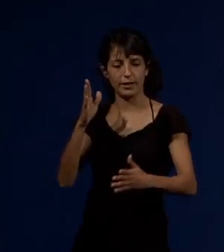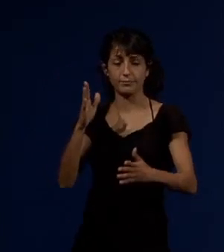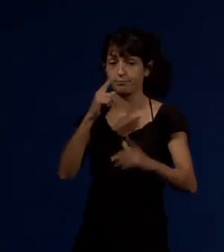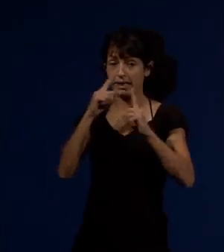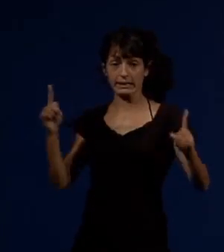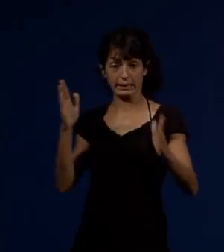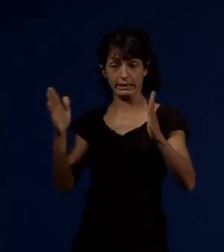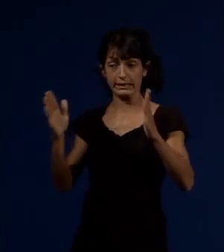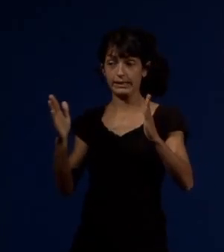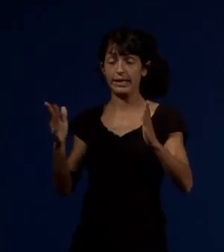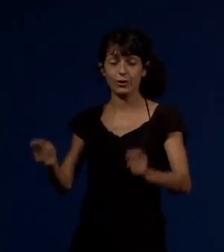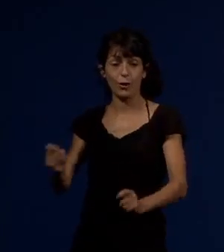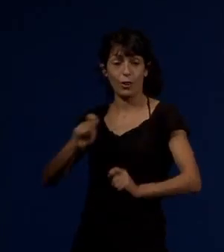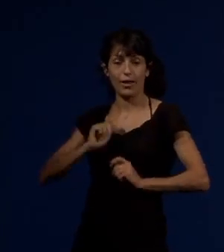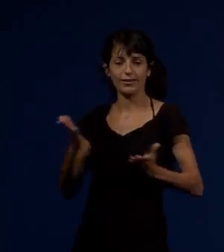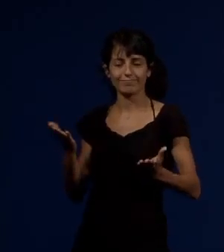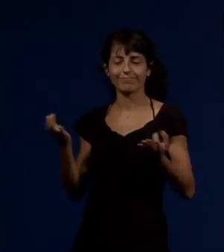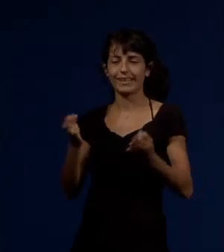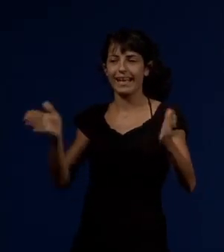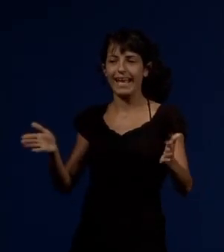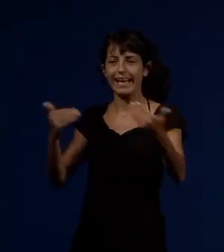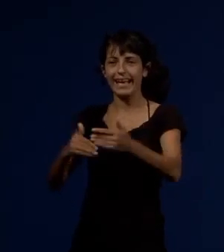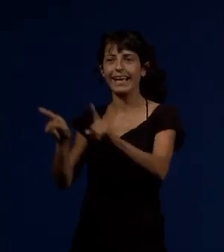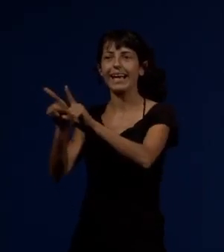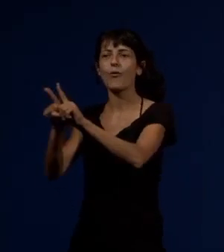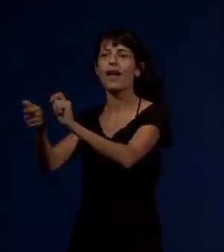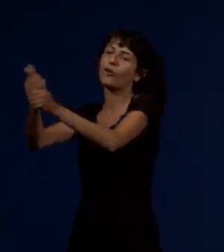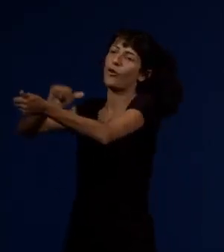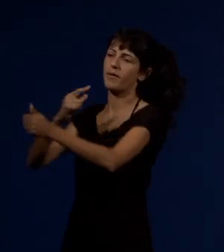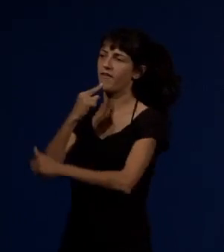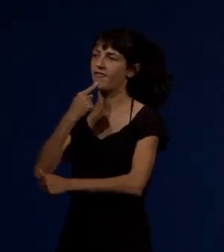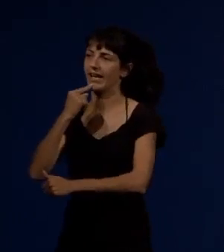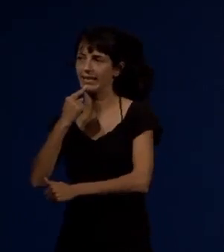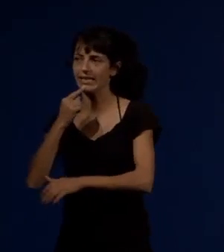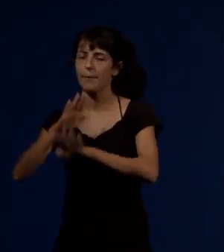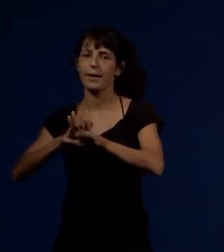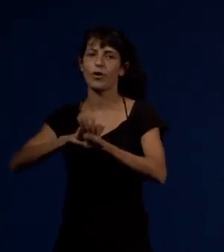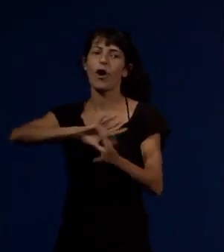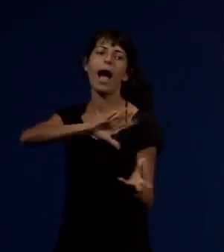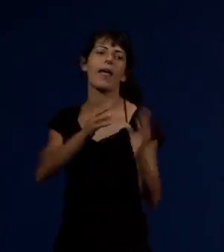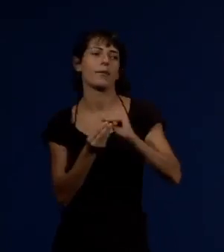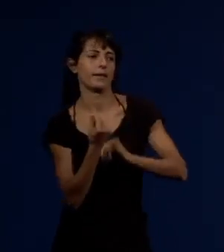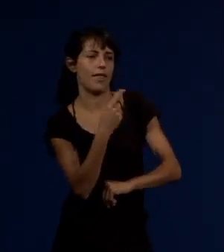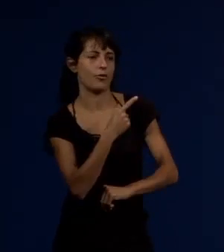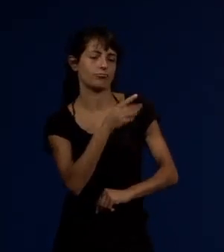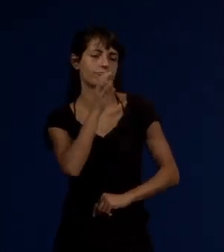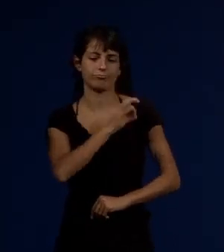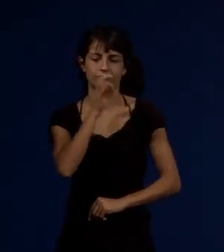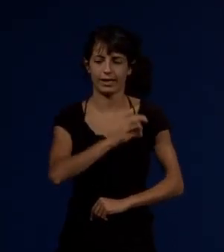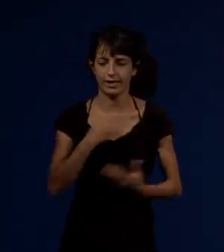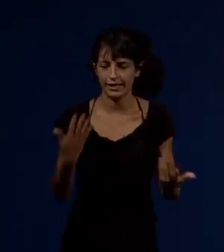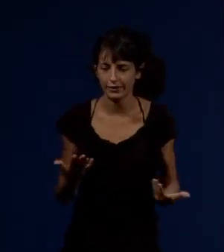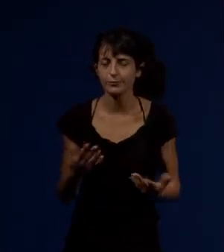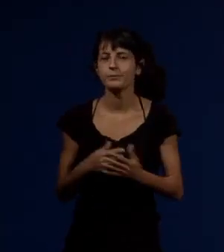con unha caixa finlandesa adaptada á idiosincrasia gallega, claro. Cal é esta idiosincrasia? Só se me ocurre que é a